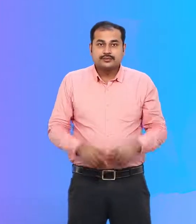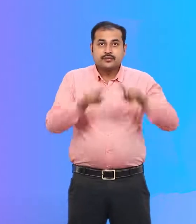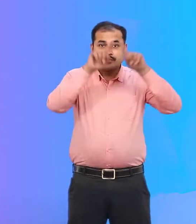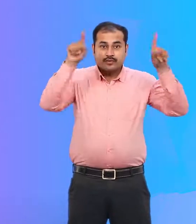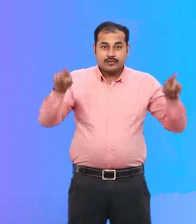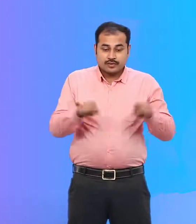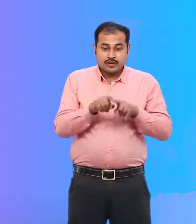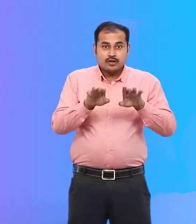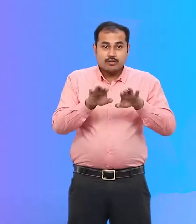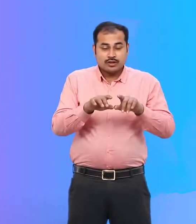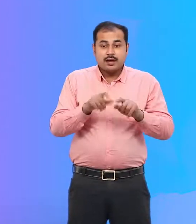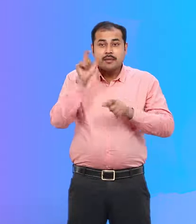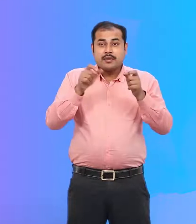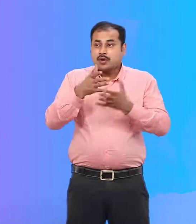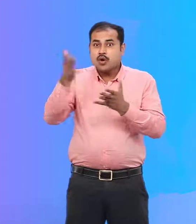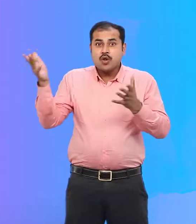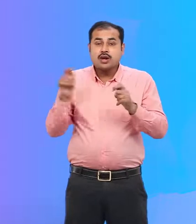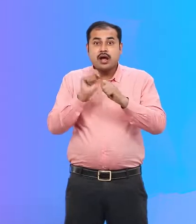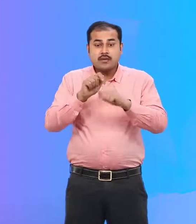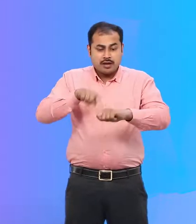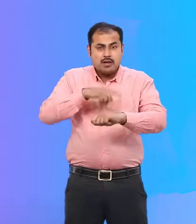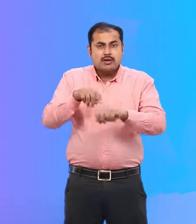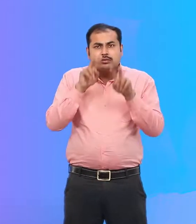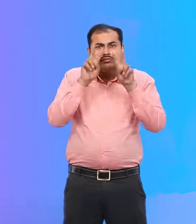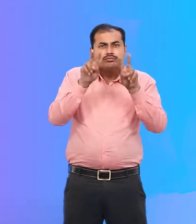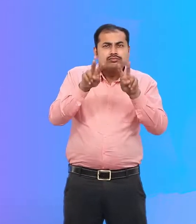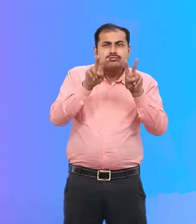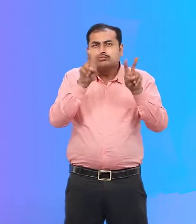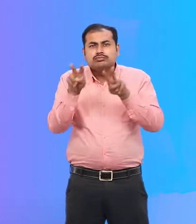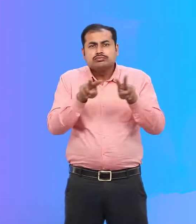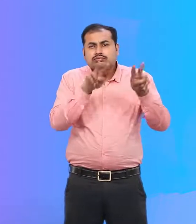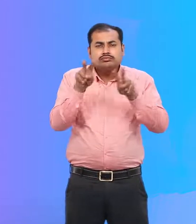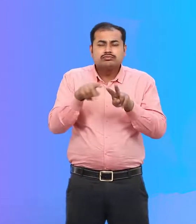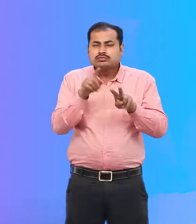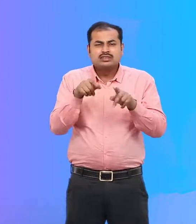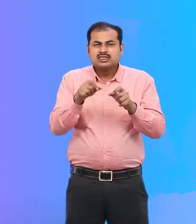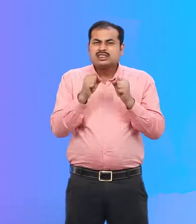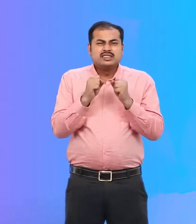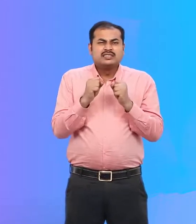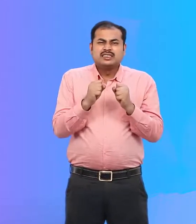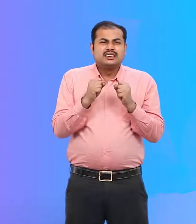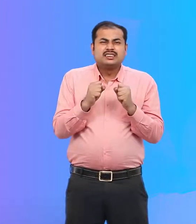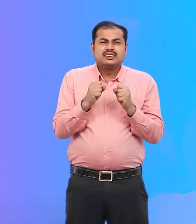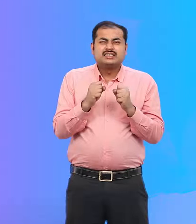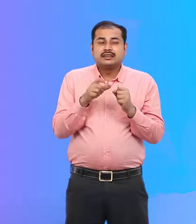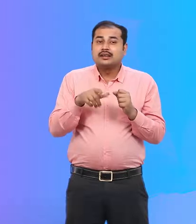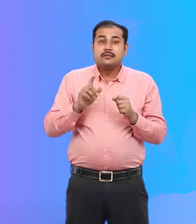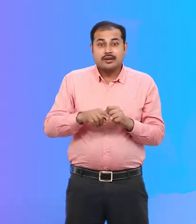है इसके साथ ही साथ उन लोगों की आंखों के लिए भी आराम दे है जिन्हें ज्यादा देर तक स्क्रीन पर आखिर टिकाए रखनी होती